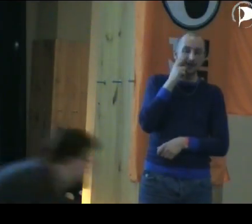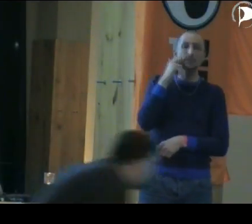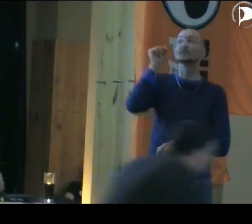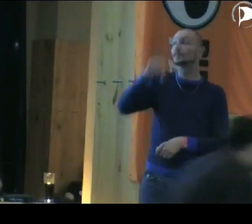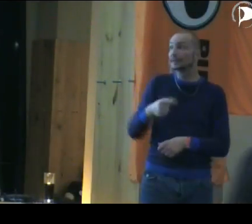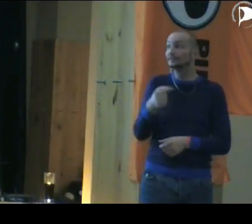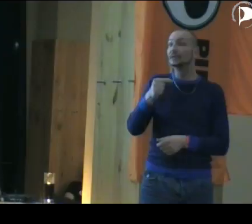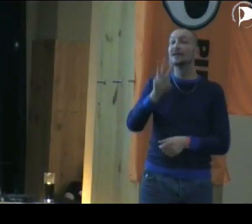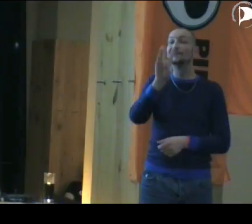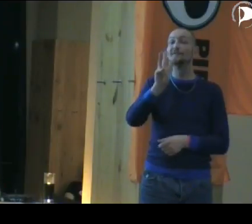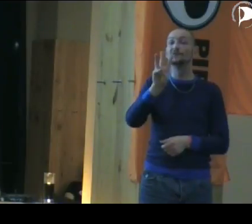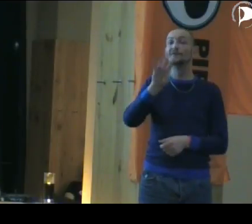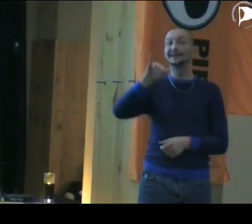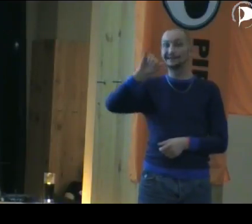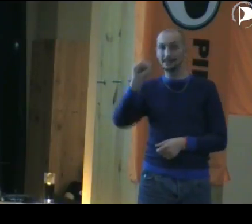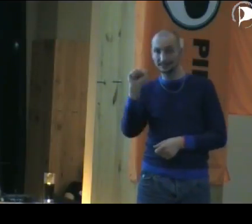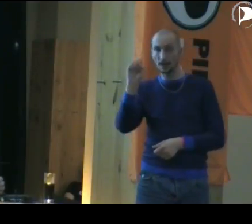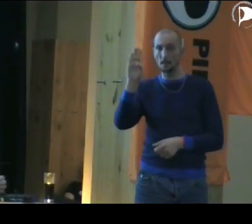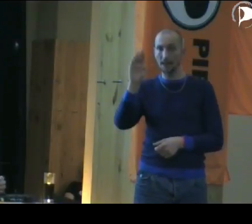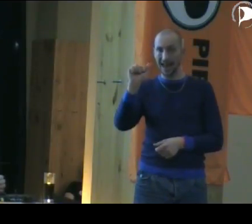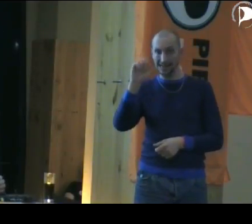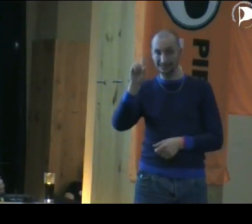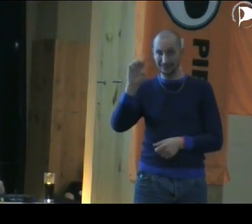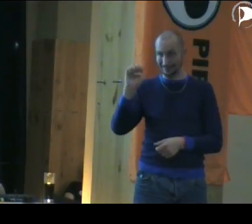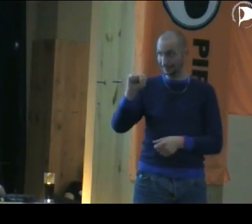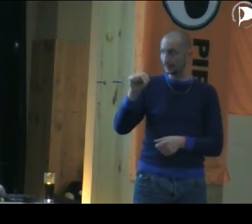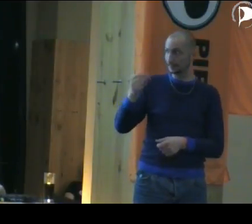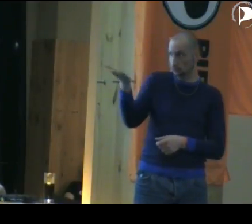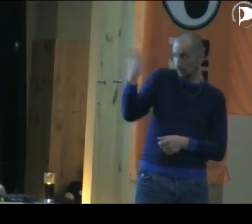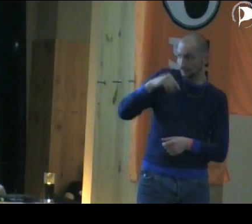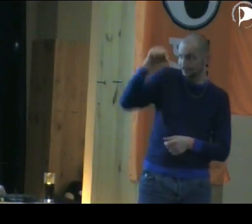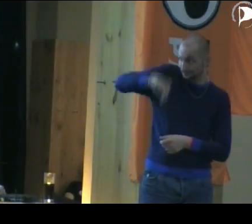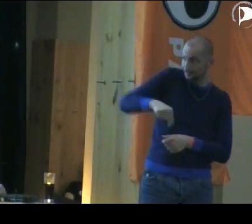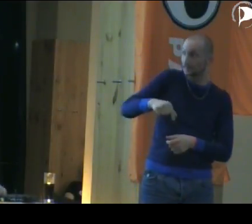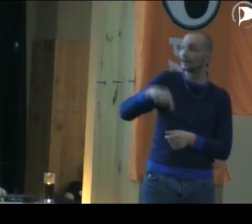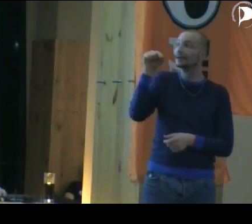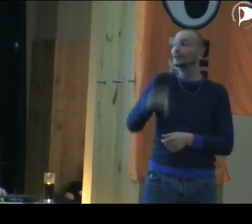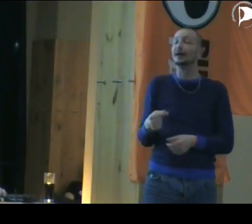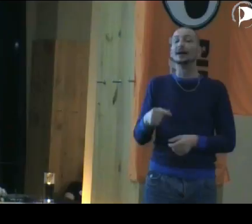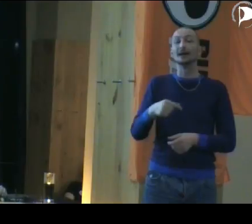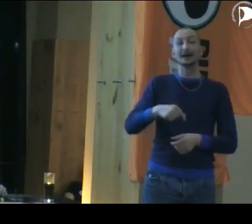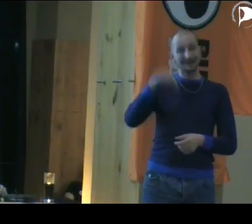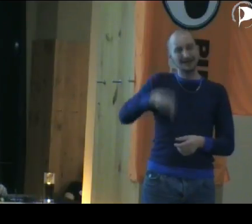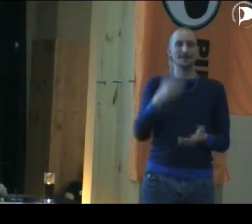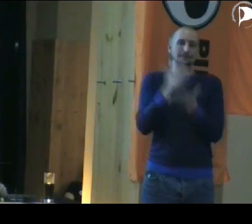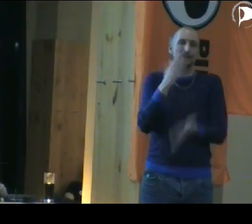der vorstand werde meine manpower zur verfügung ja das also geben wir sagen kann auch die stadt